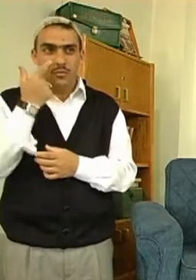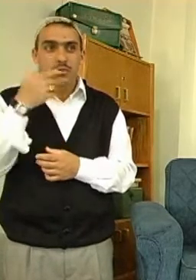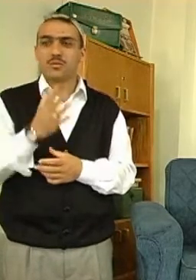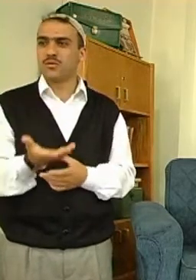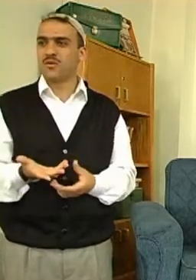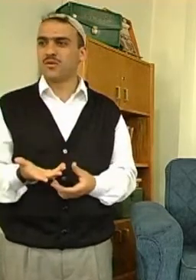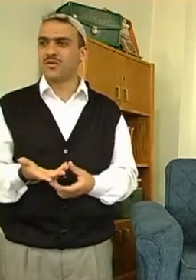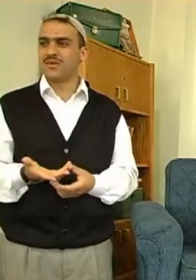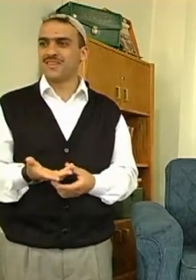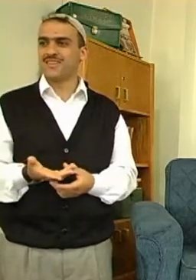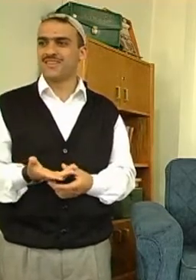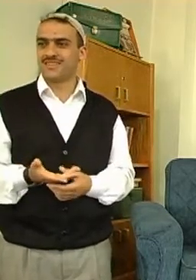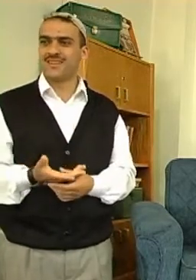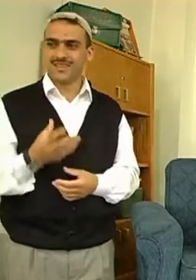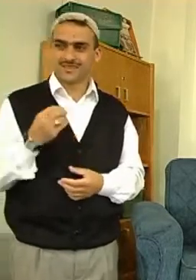vermiyorum işte, yeter.